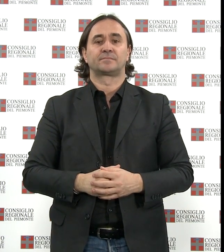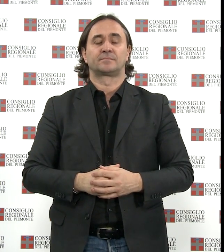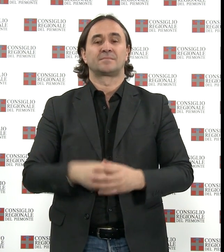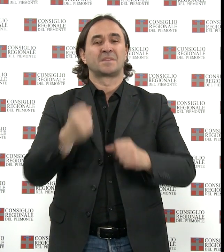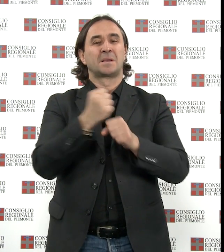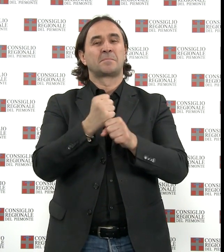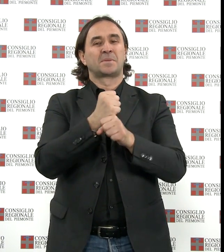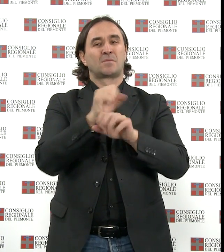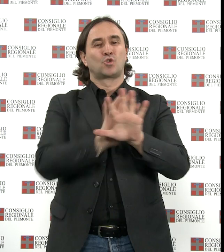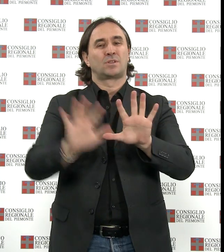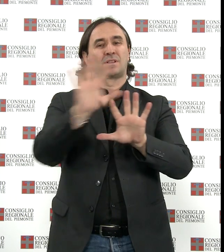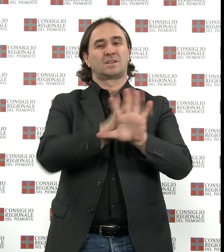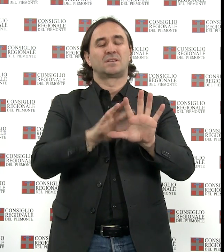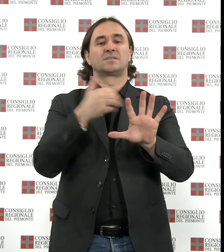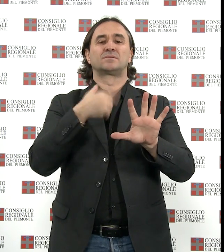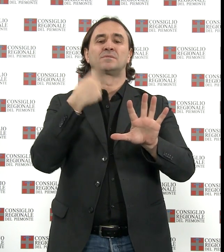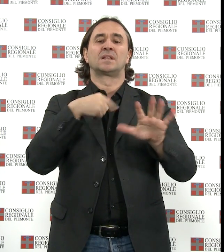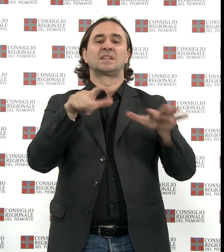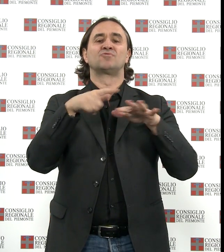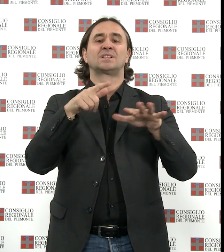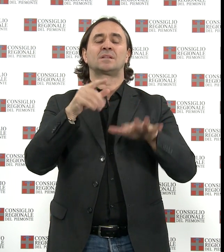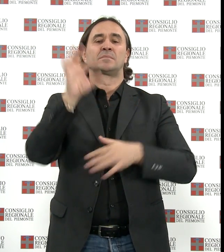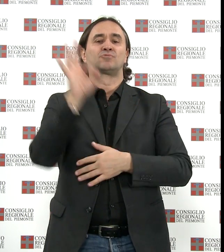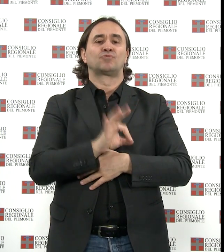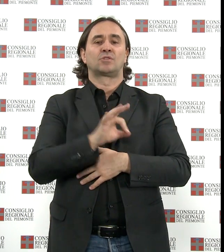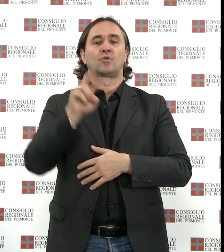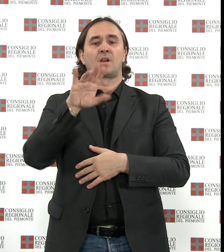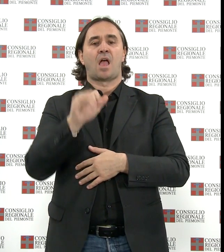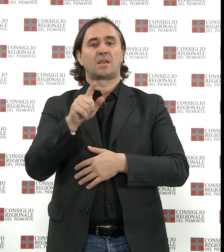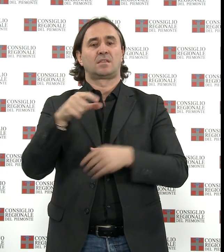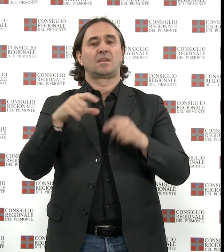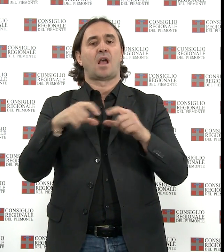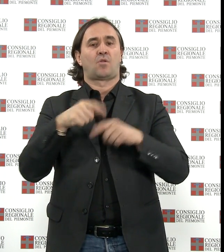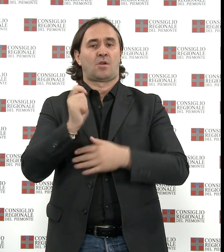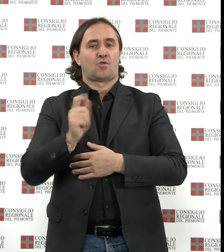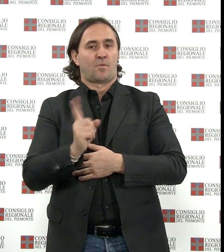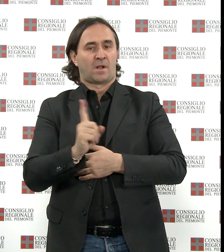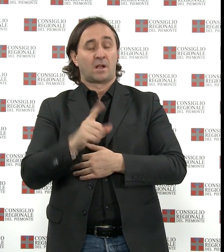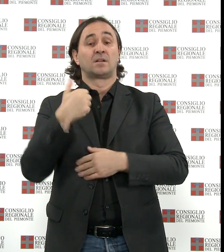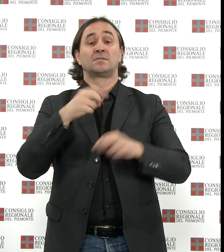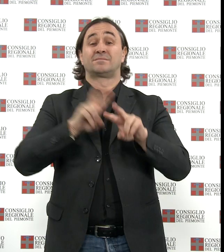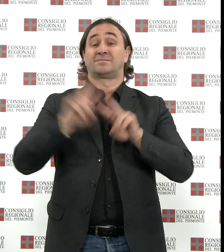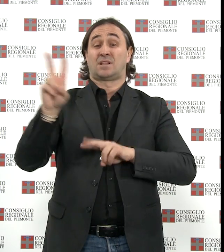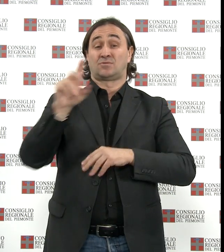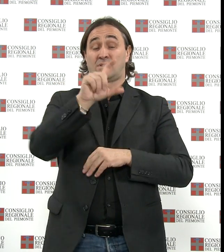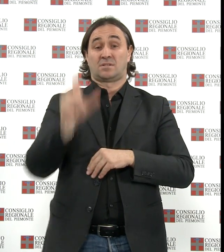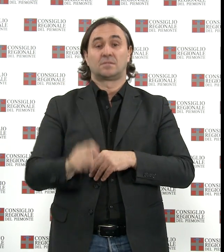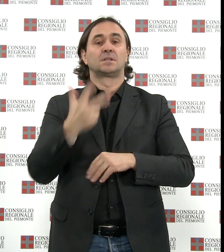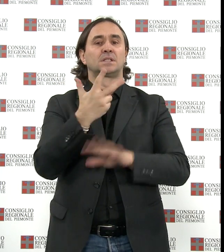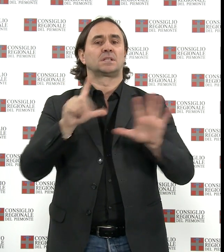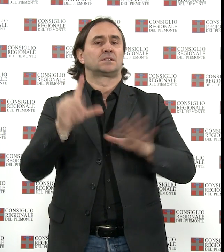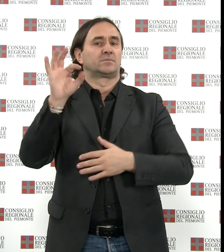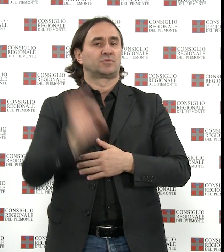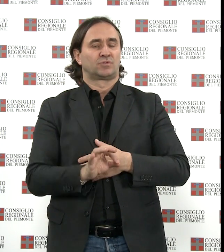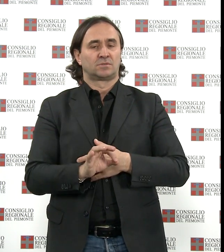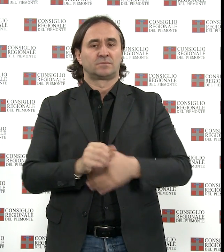In Piemonte si stima un'evasione del canone RAI pari al 17%, mentre a livello nazionale è quantificata al